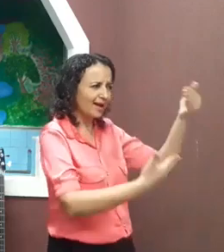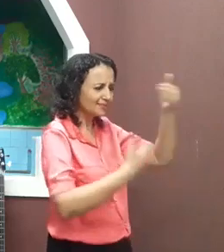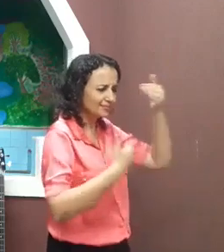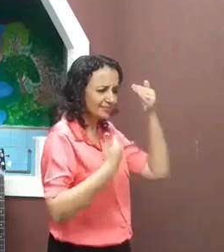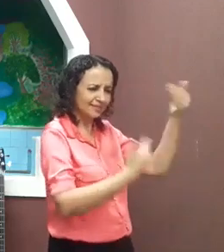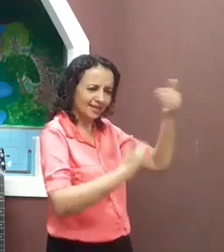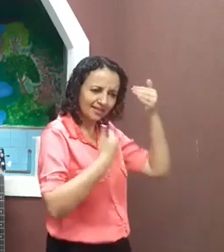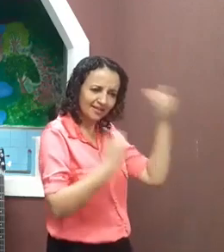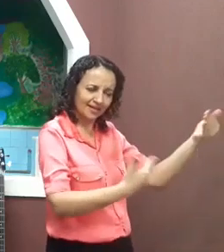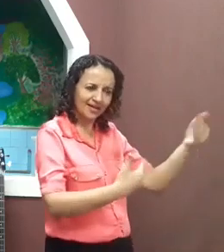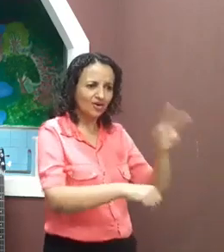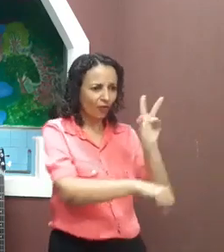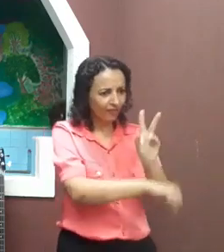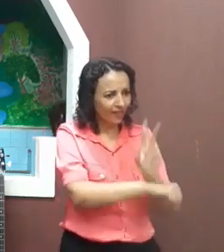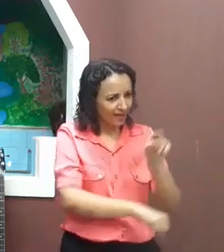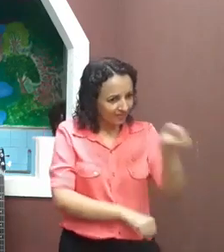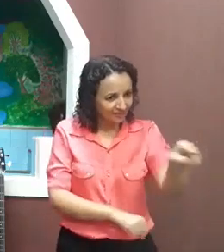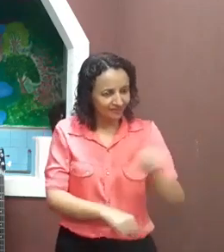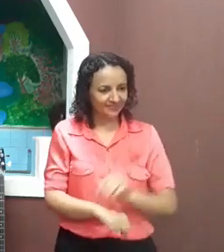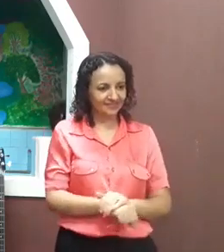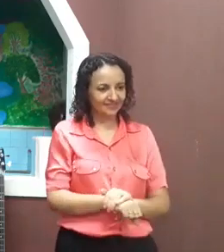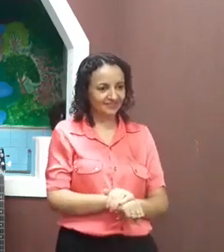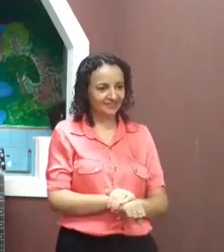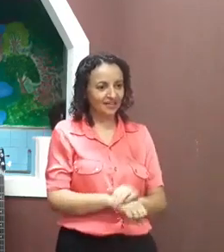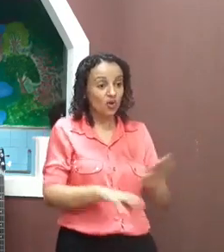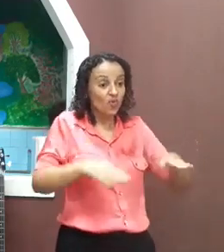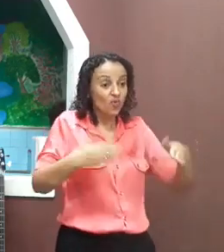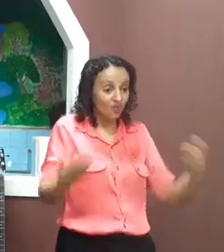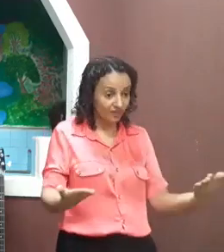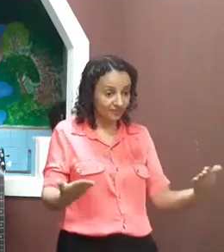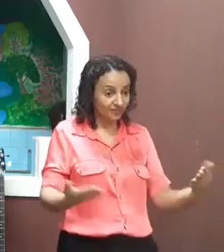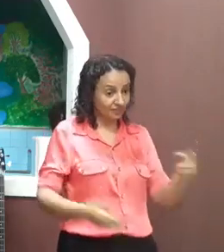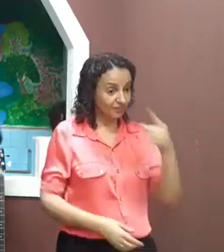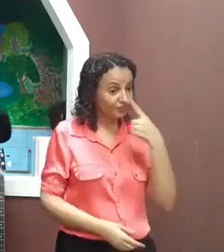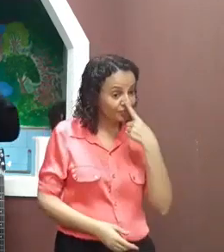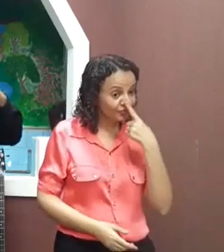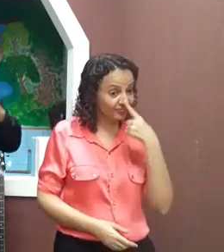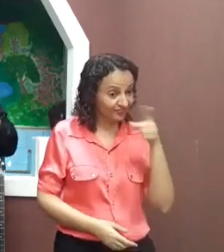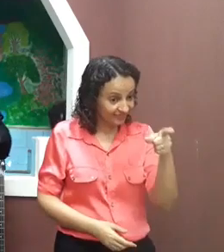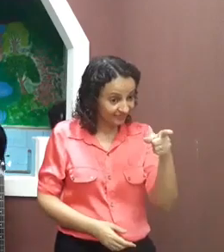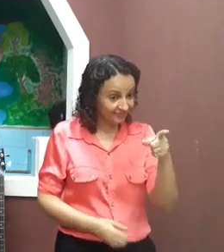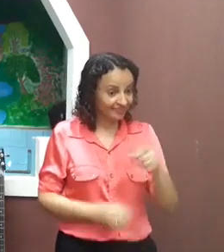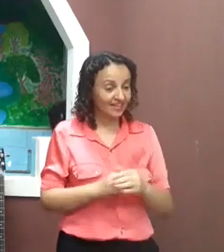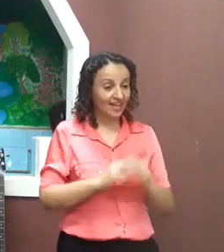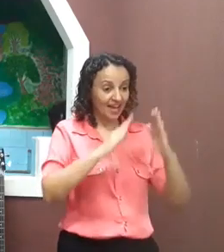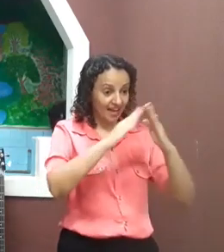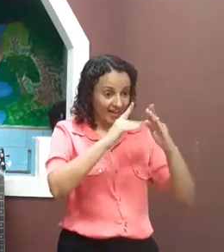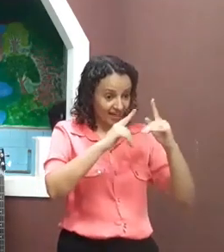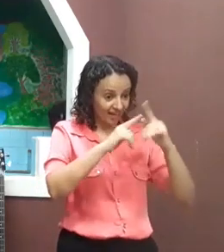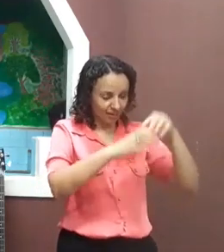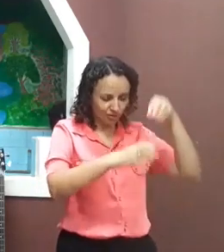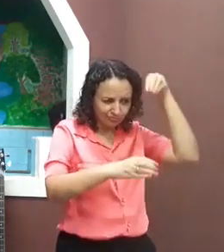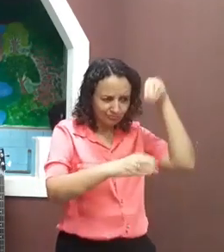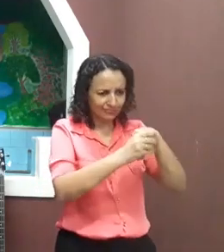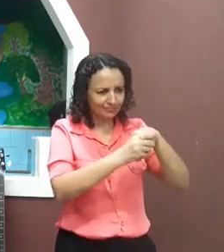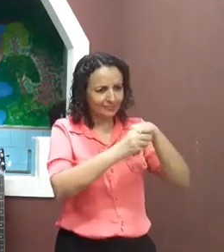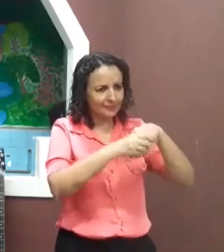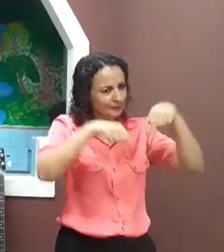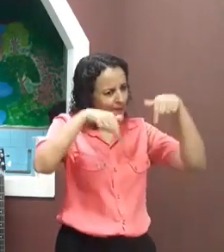Porque ficou nítido que enquanto Judite está debaixo desse